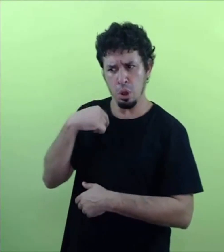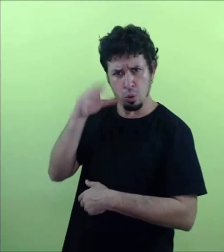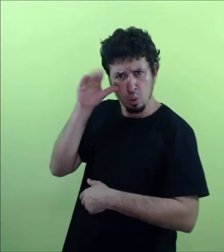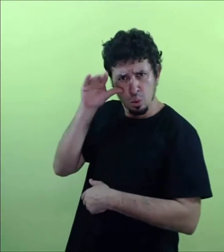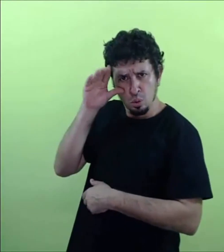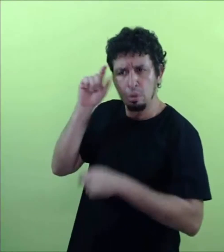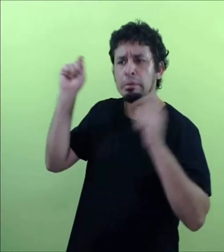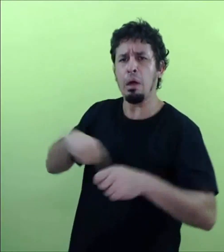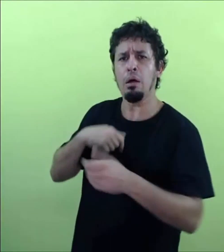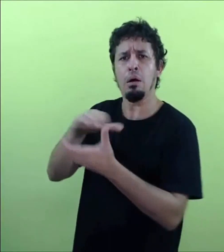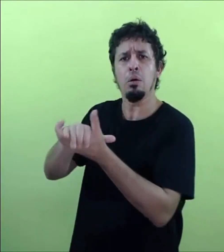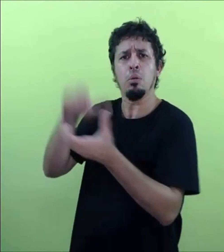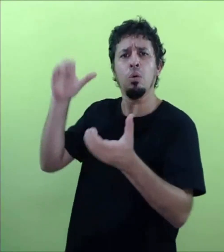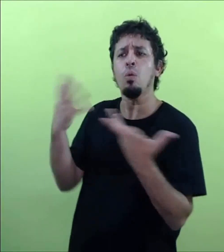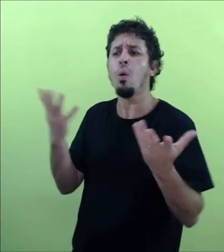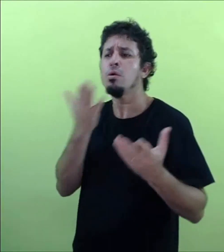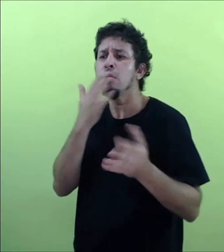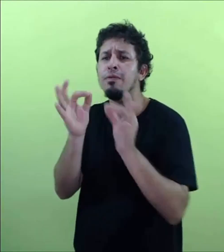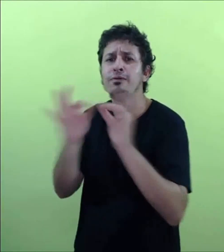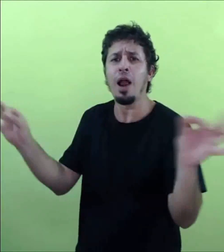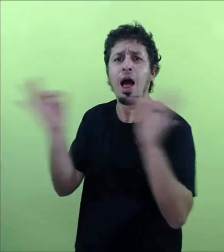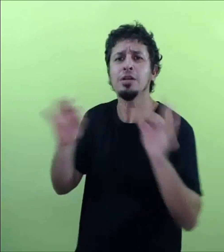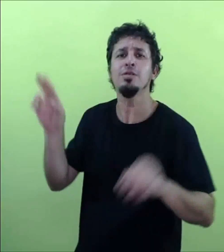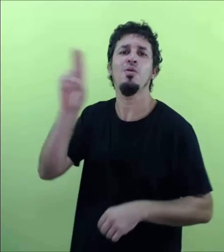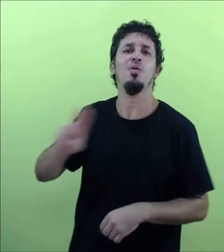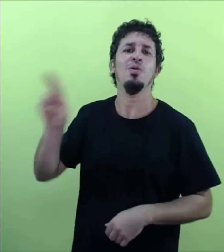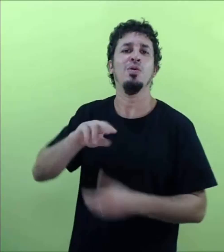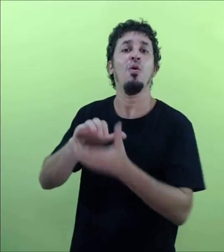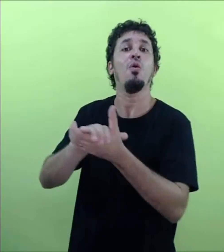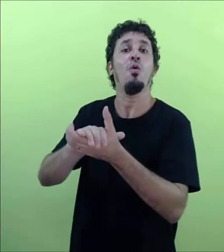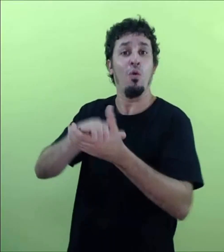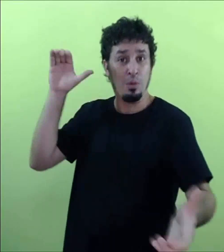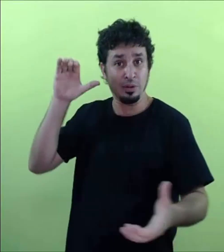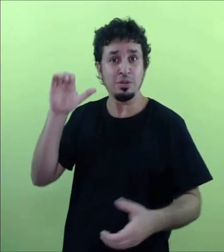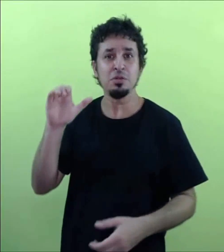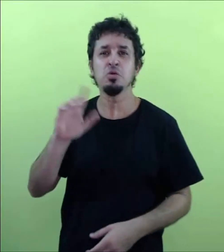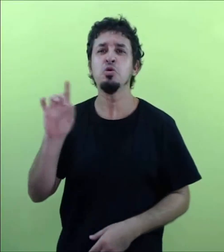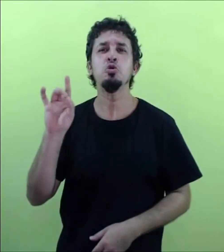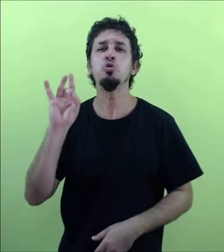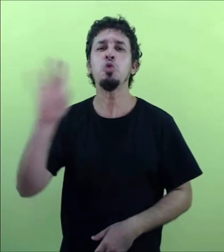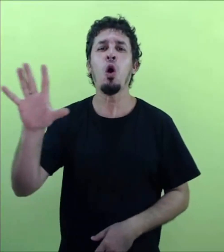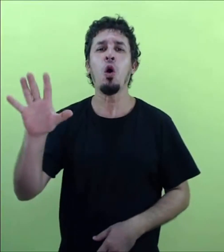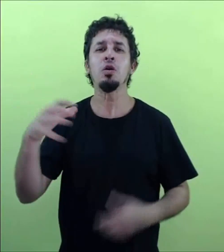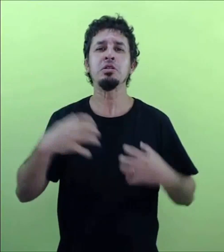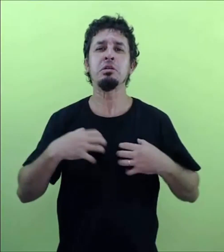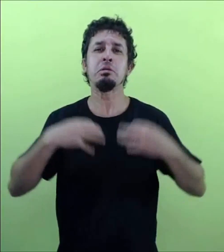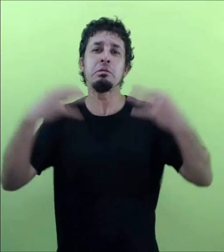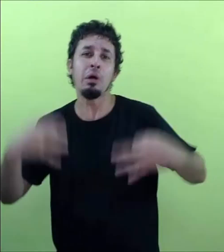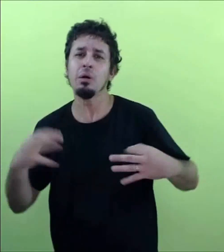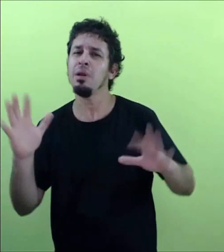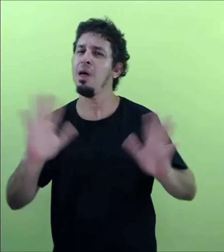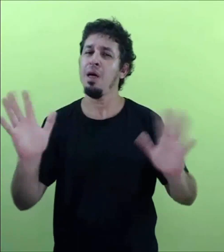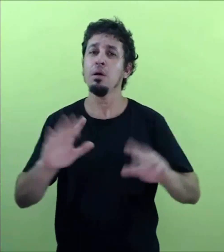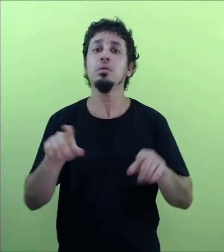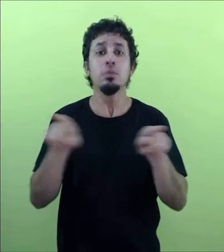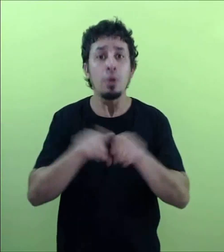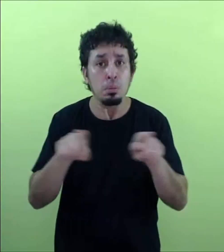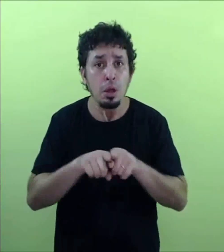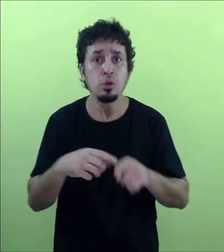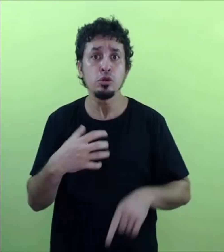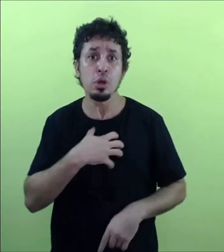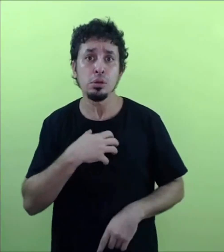produzirá colocações que estão em uso, ou seja, um corpus não fornecerá apenas a forma correta,